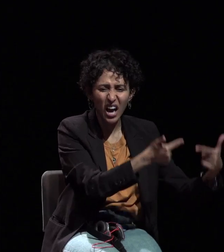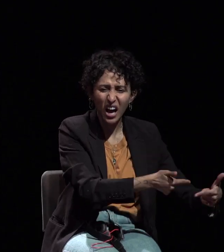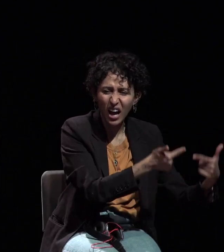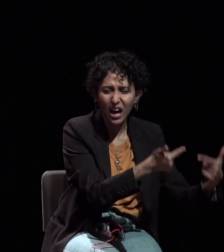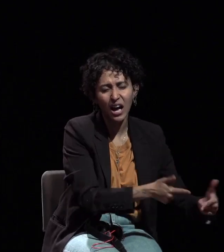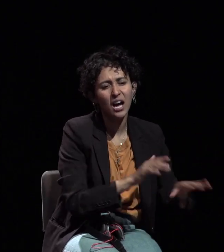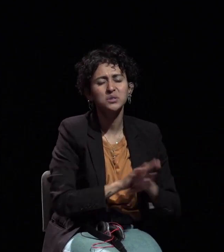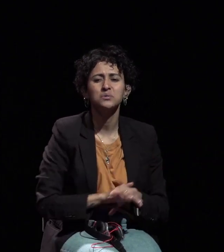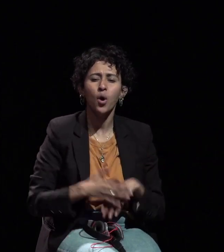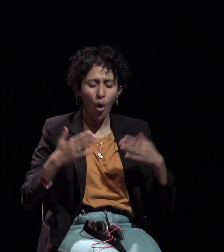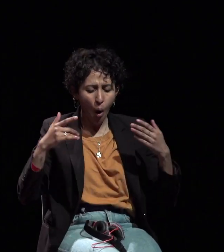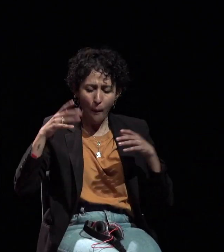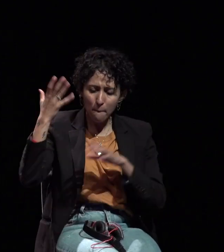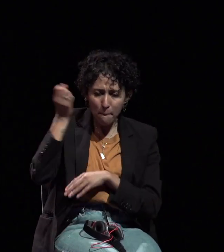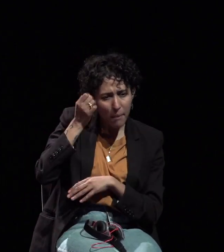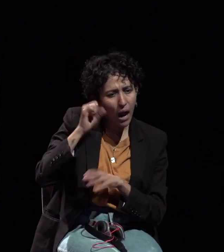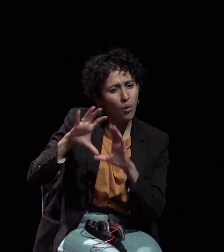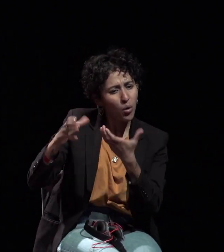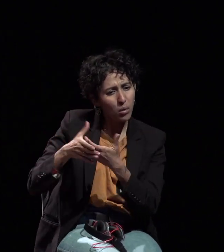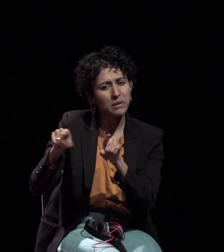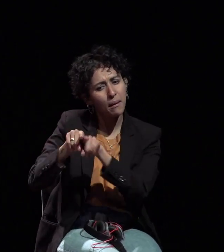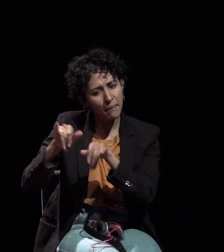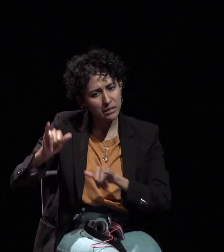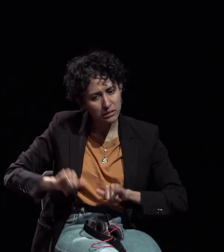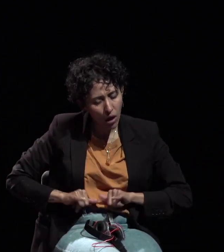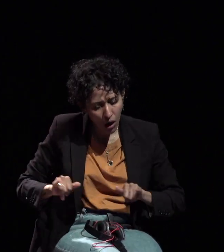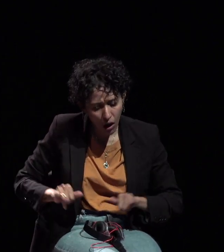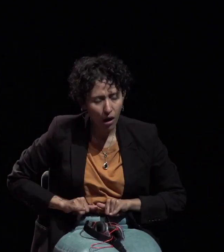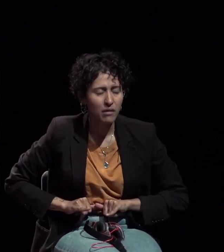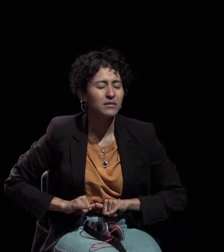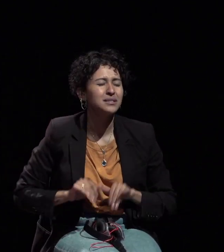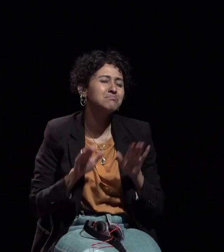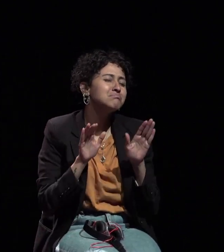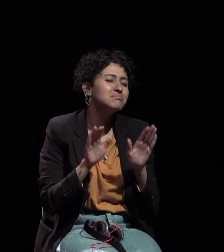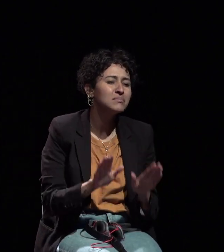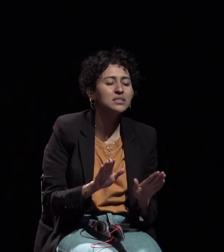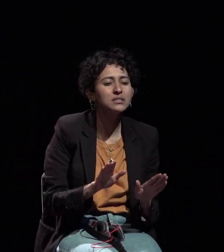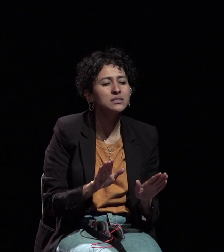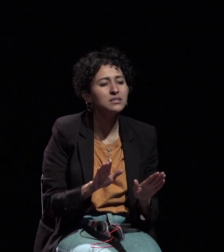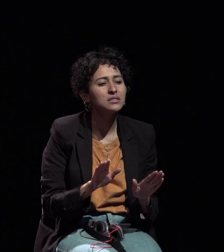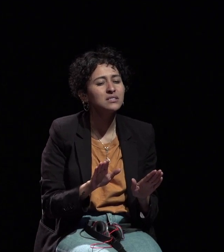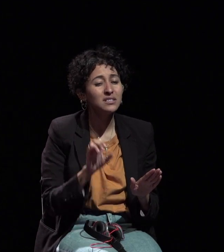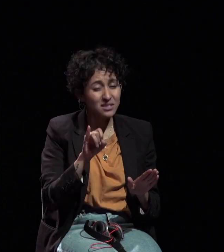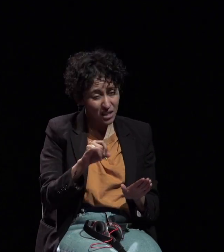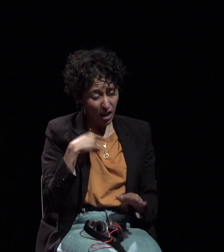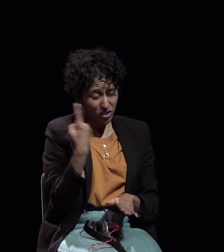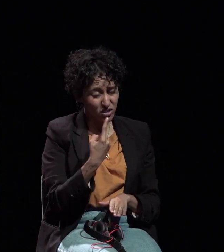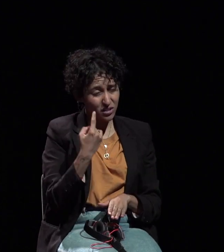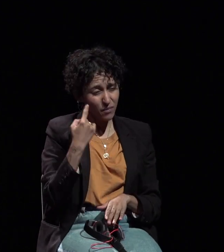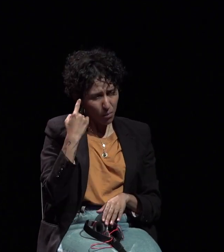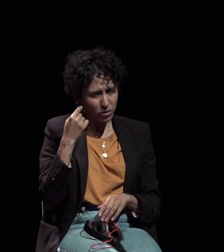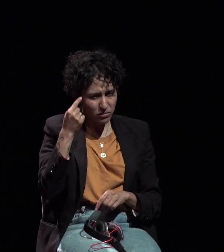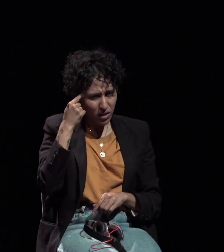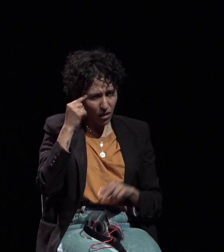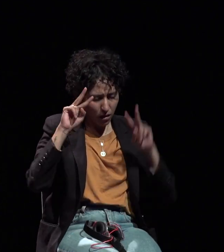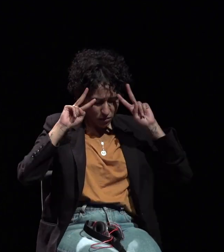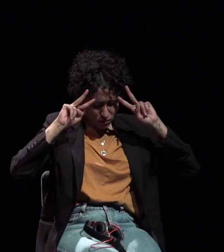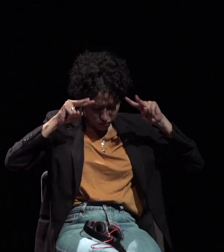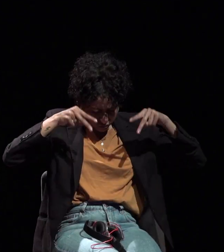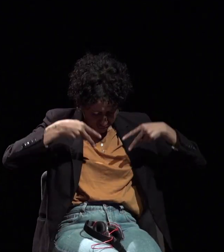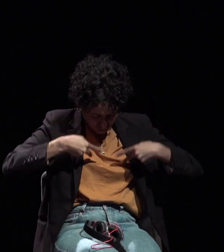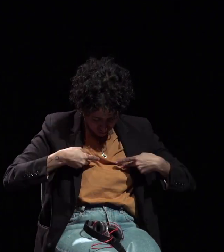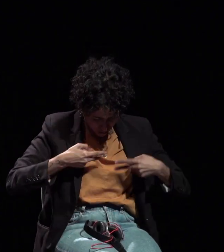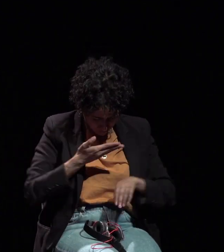corpos brancos também sofrem. Agora, quando a gente pensa fazer esse exercício sobre o que a gente olha, o que